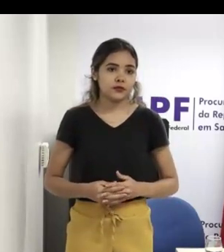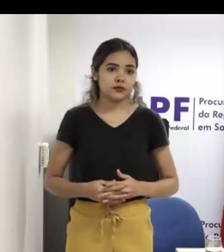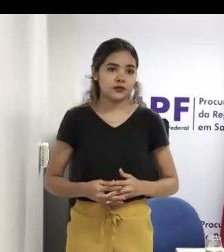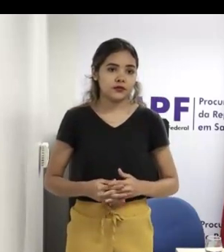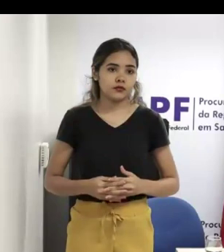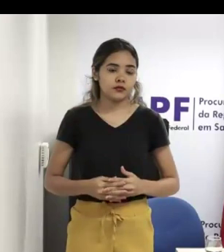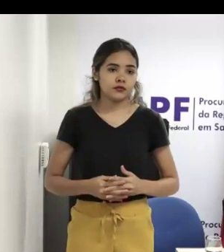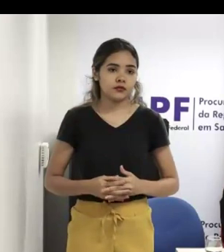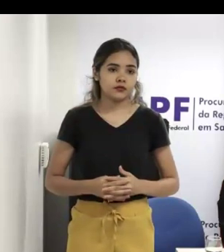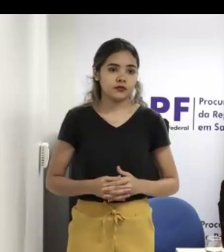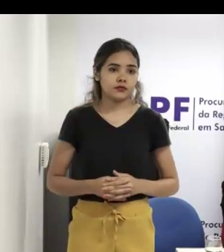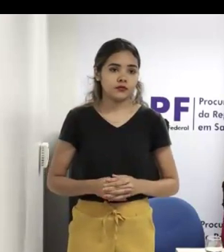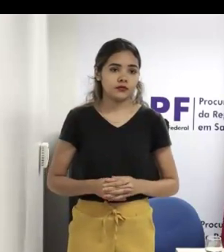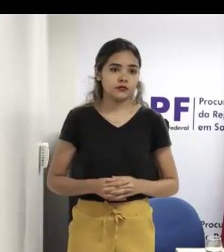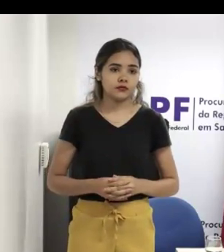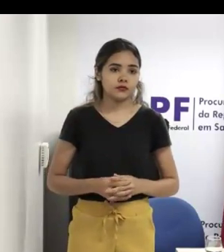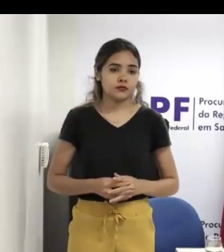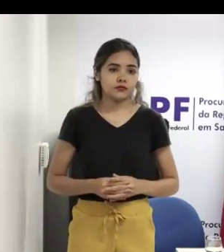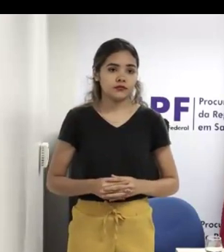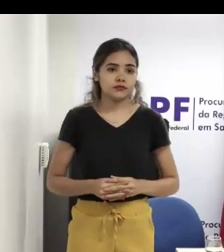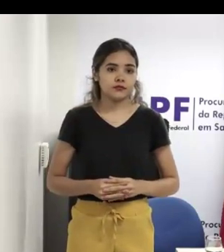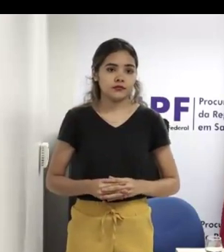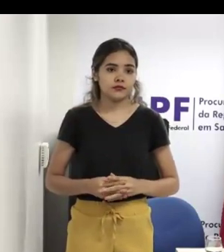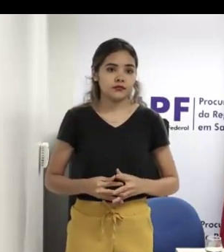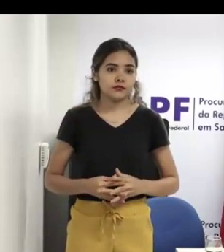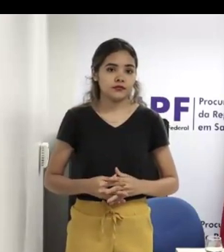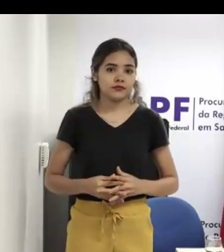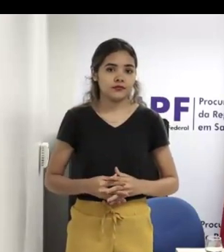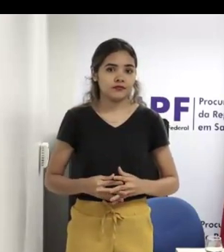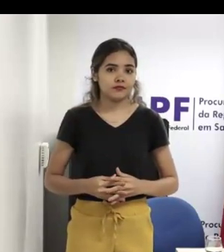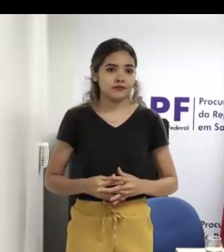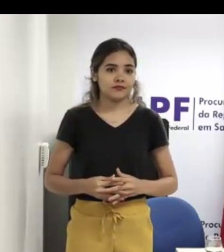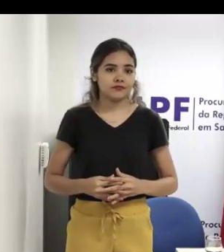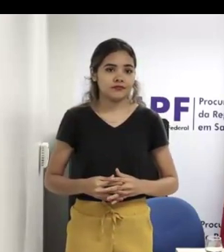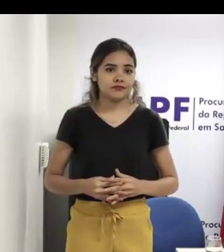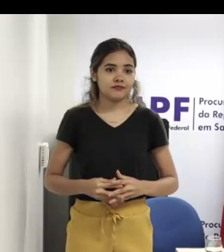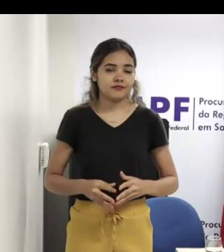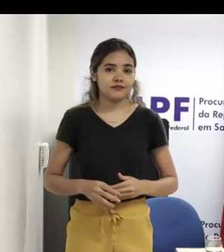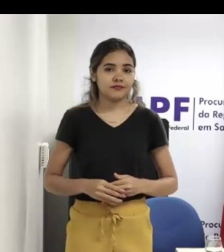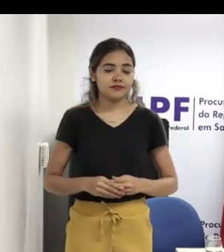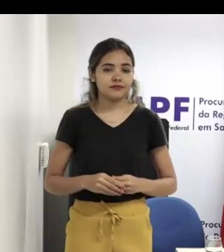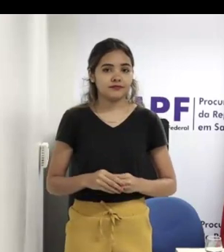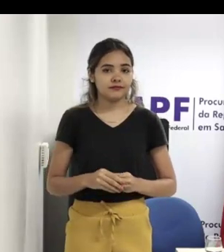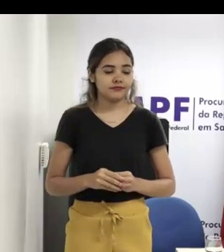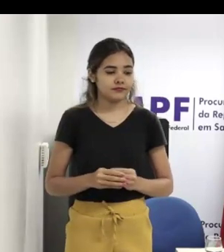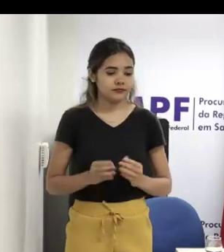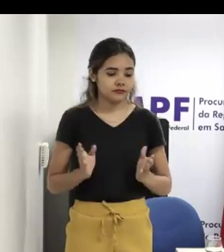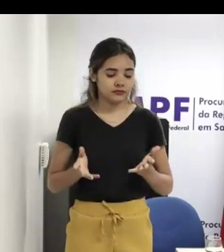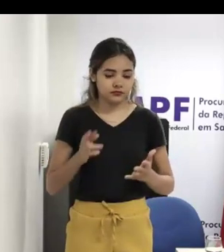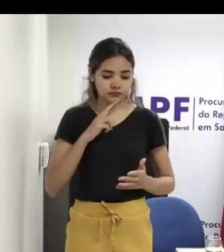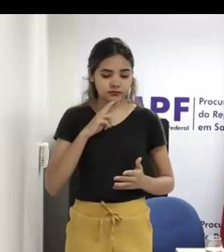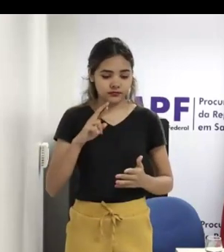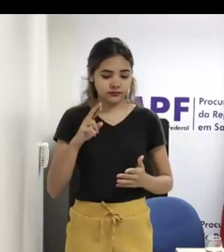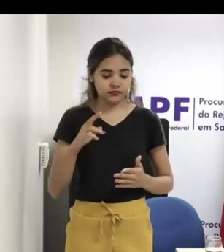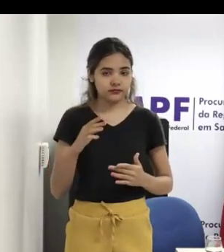crianças acho que essa é a minha primeira dúvida e gostaria de contribuir mais muito obrigada a todos pela dúvida eh quanto